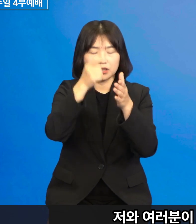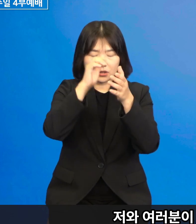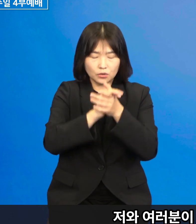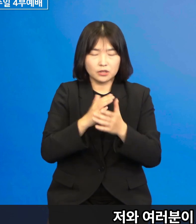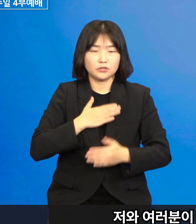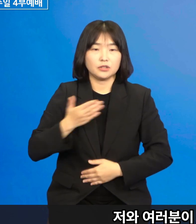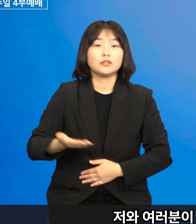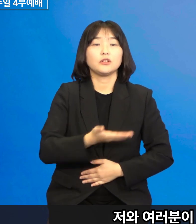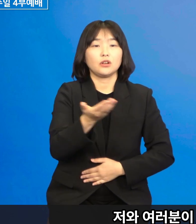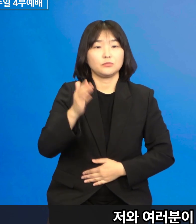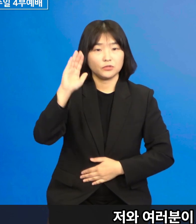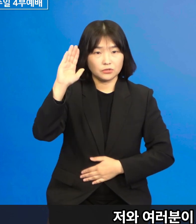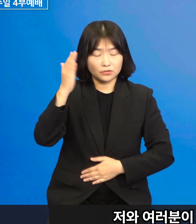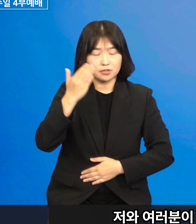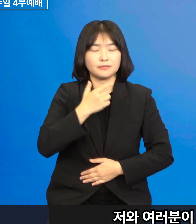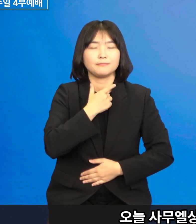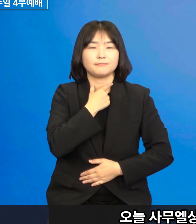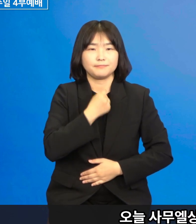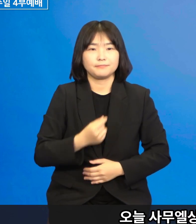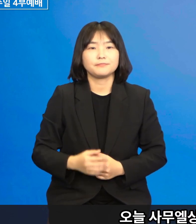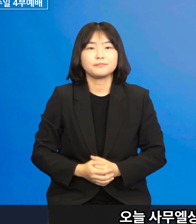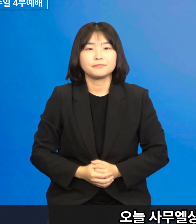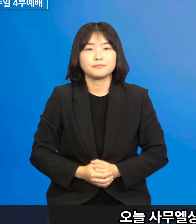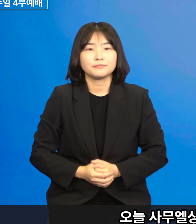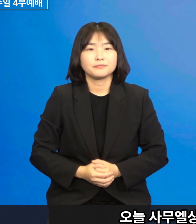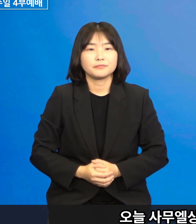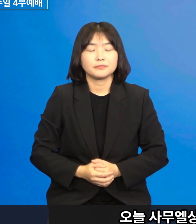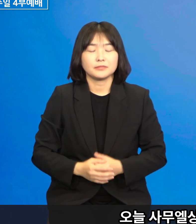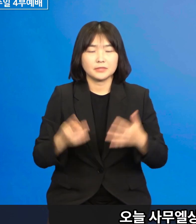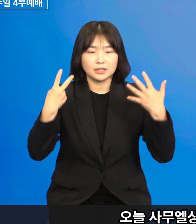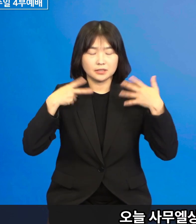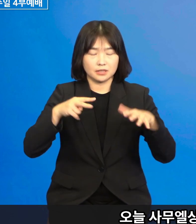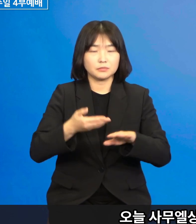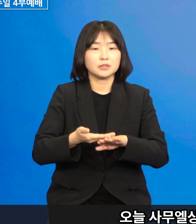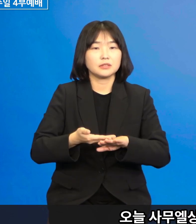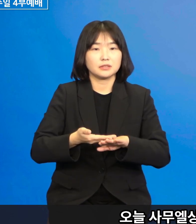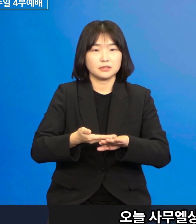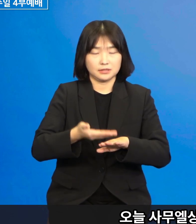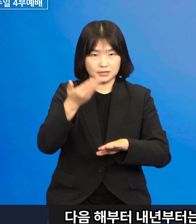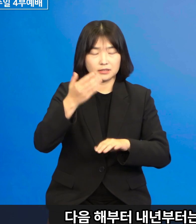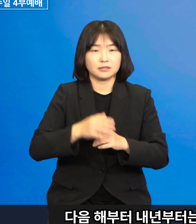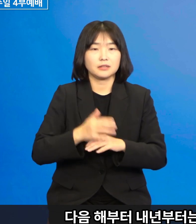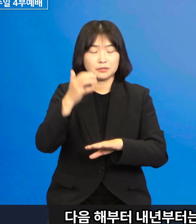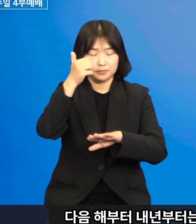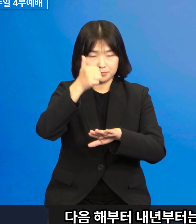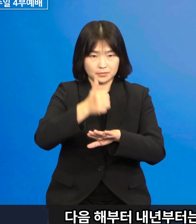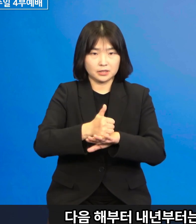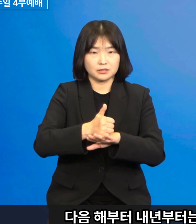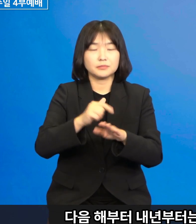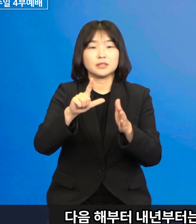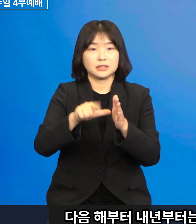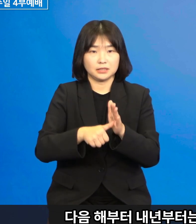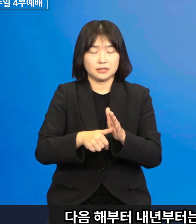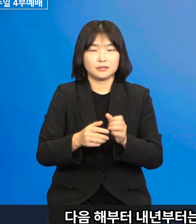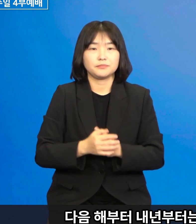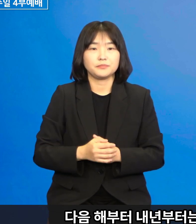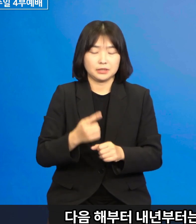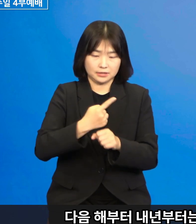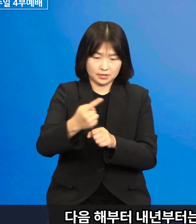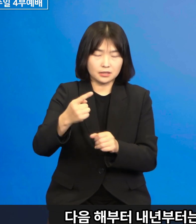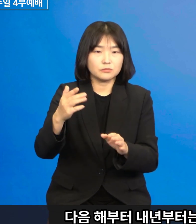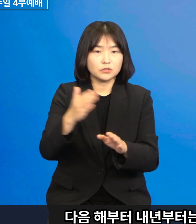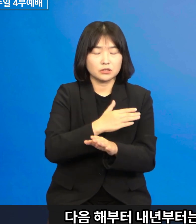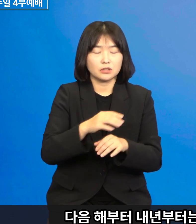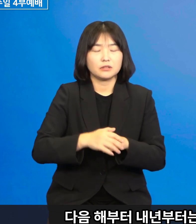저와 여러분이 되었으면 좋겠습니다. 오늘 사무엘상 마지막 시간입니다. 다음 해부터